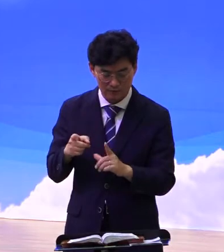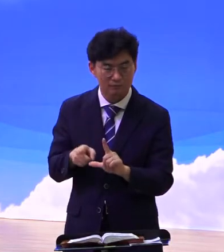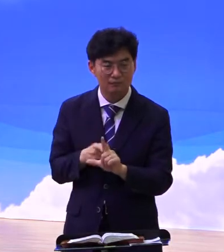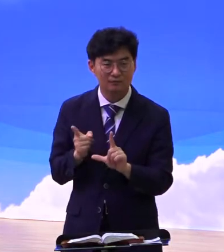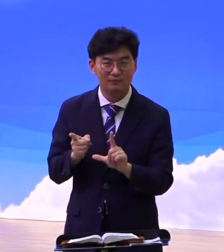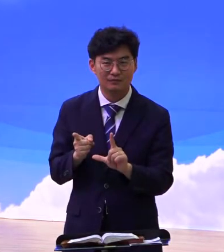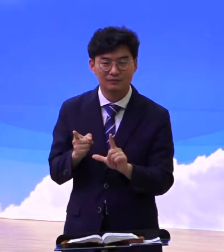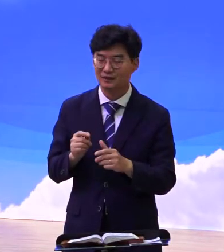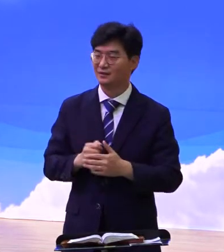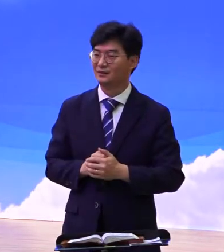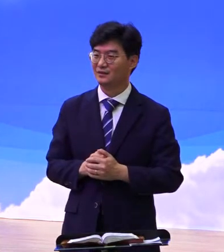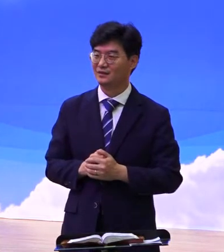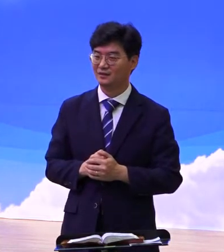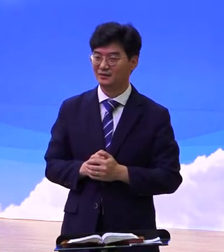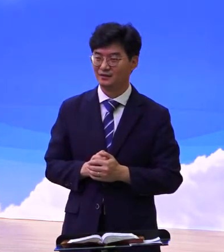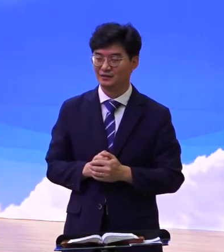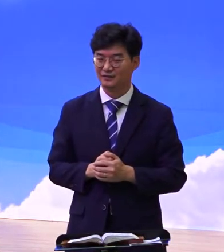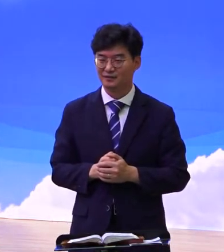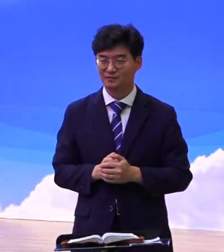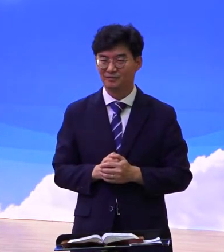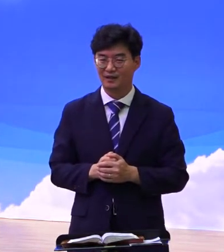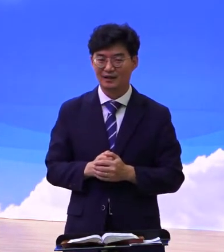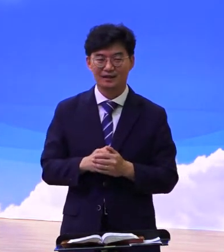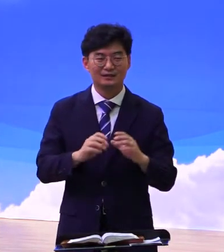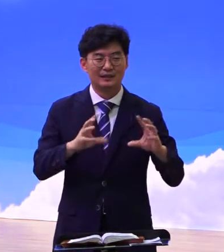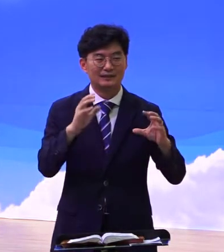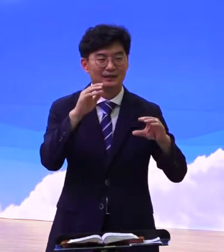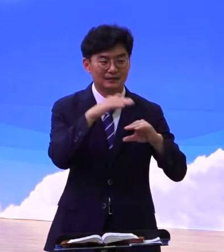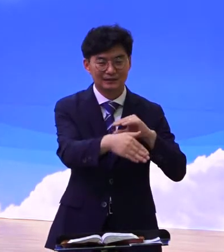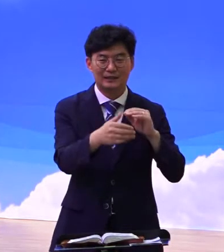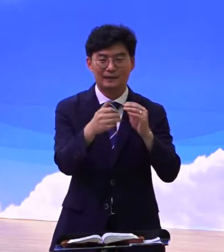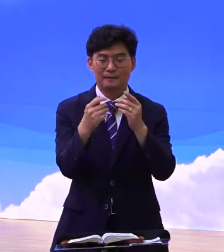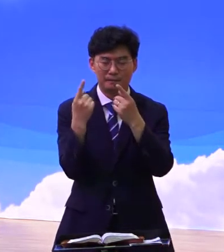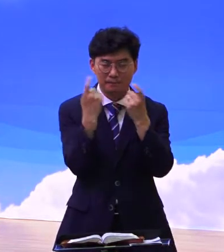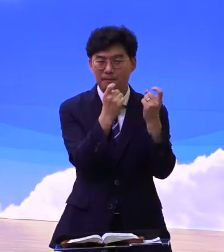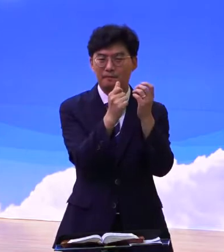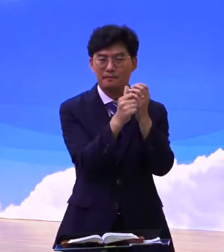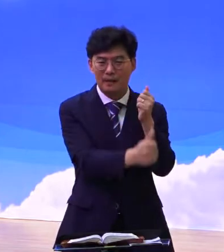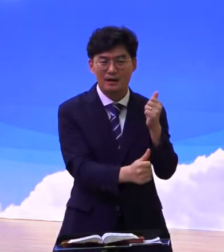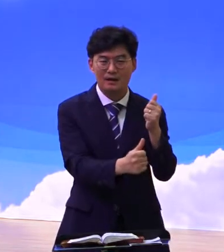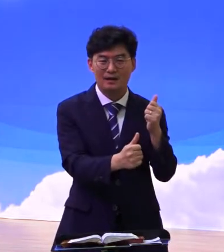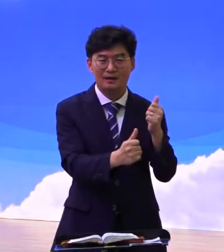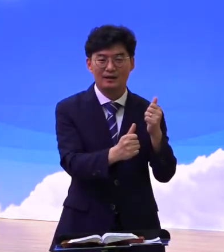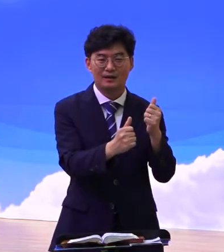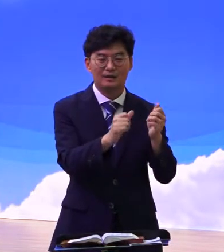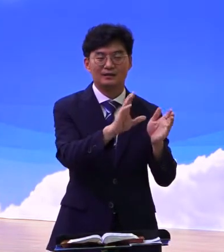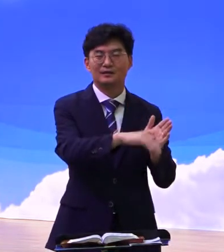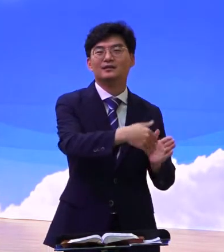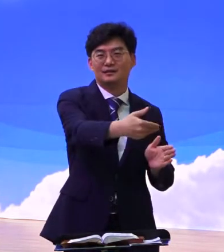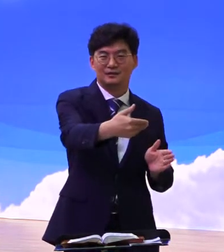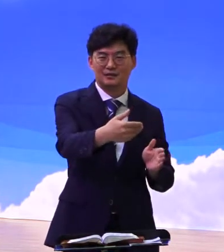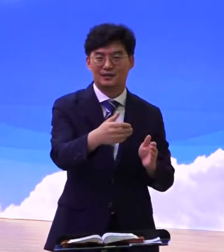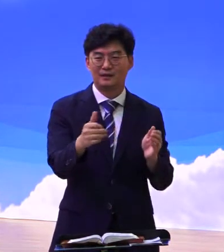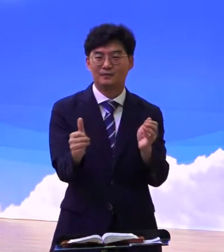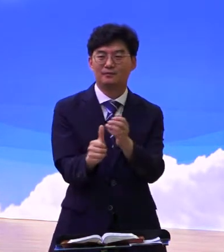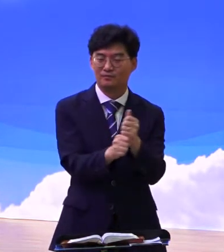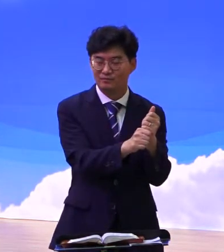우리는 순간 세속화되어서 흘러가는 세상과 함께 흘러가 버리고 말